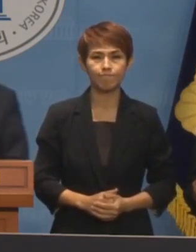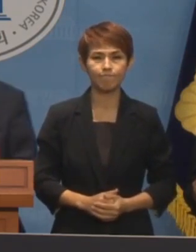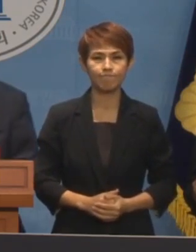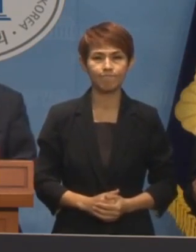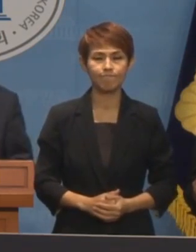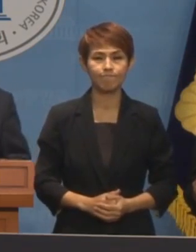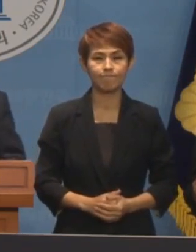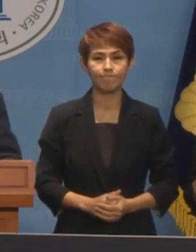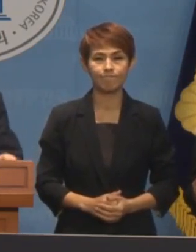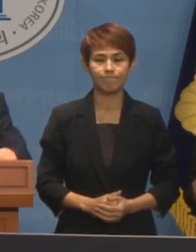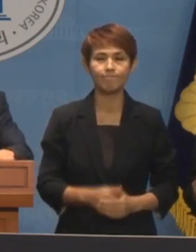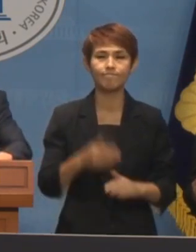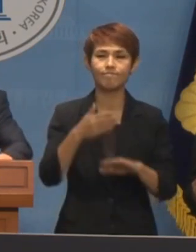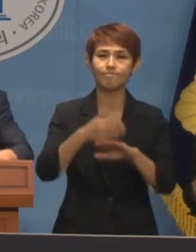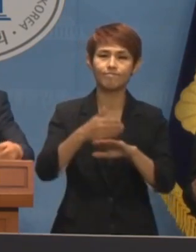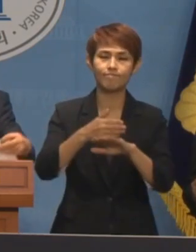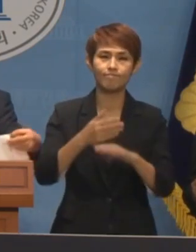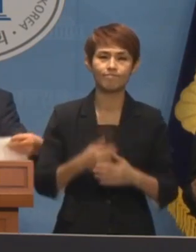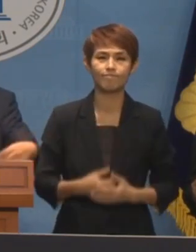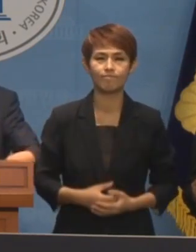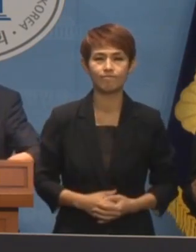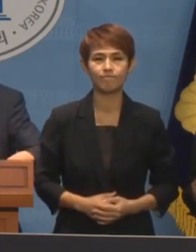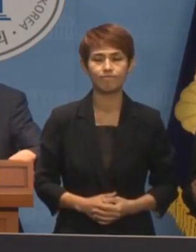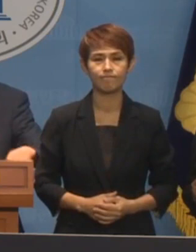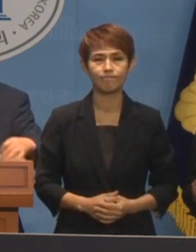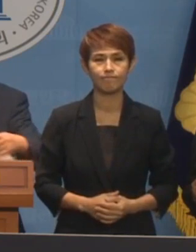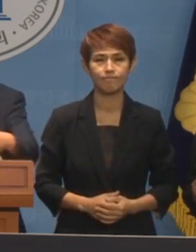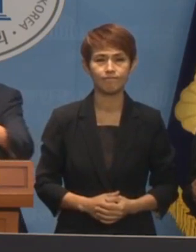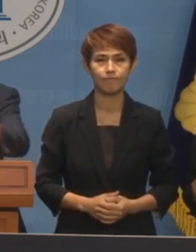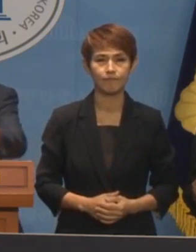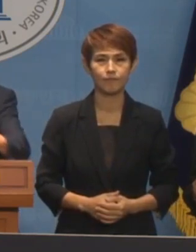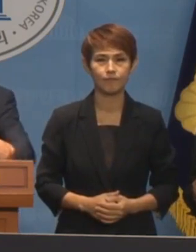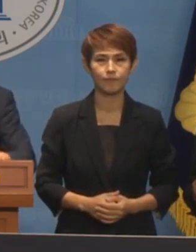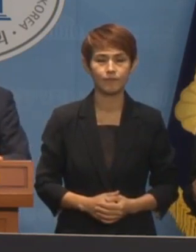네, 발표 감사합니다. 이 시간에는